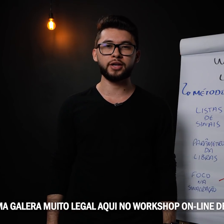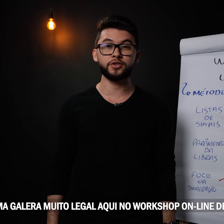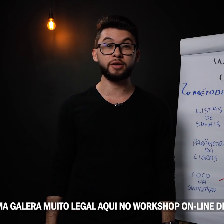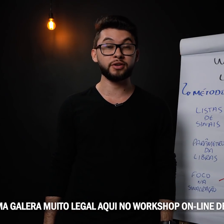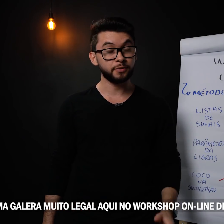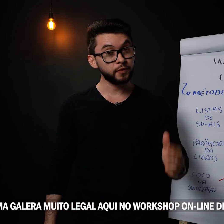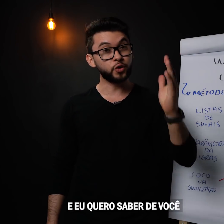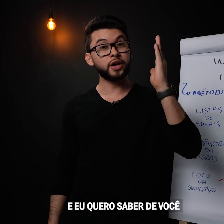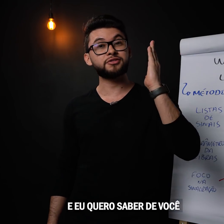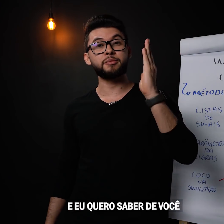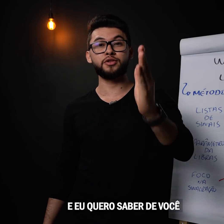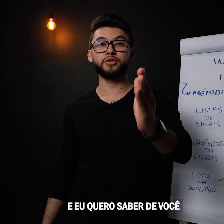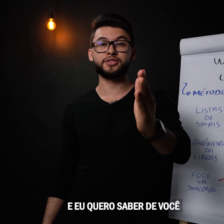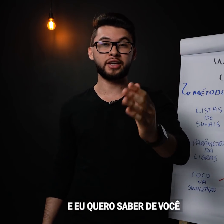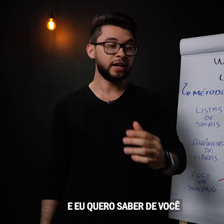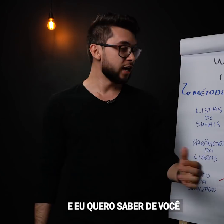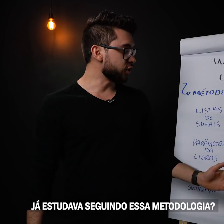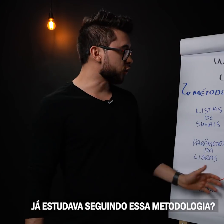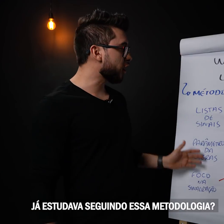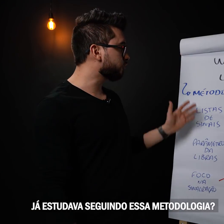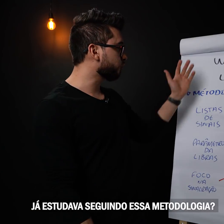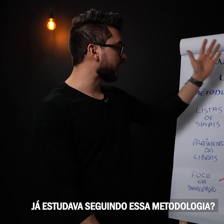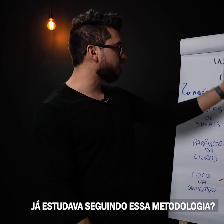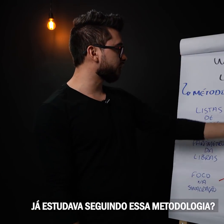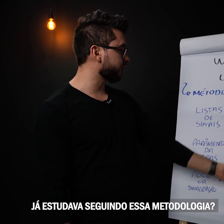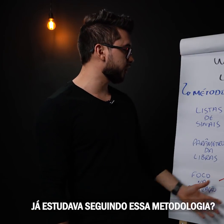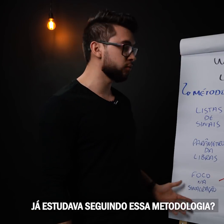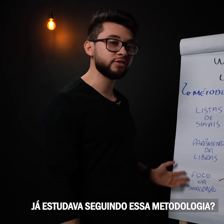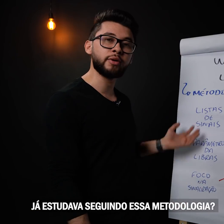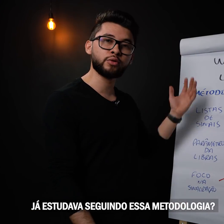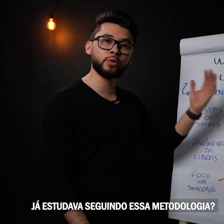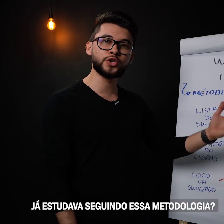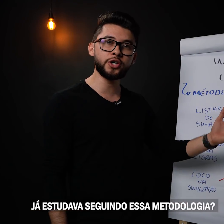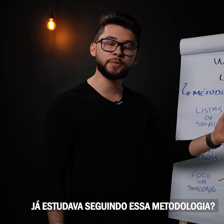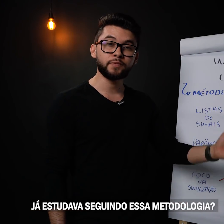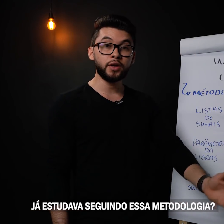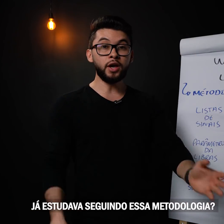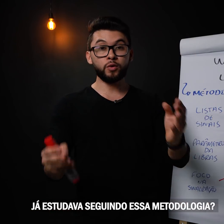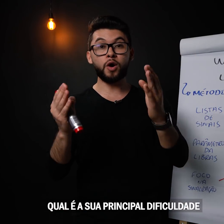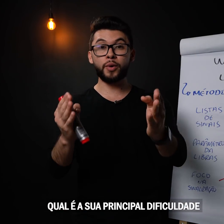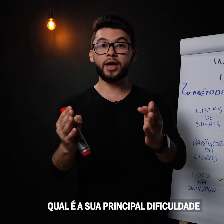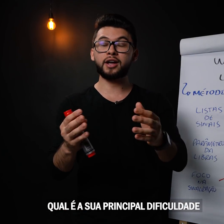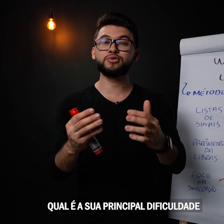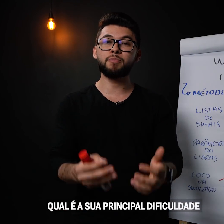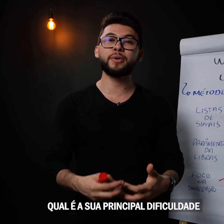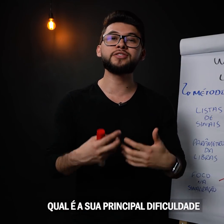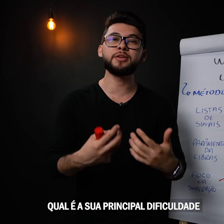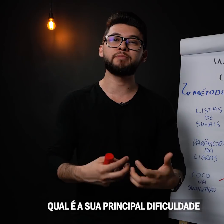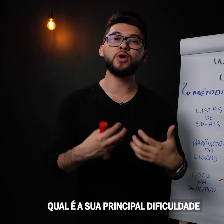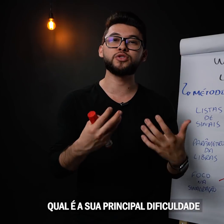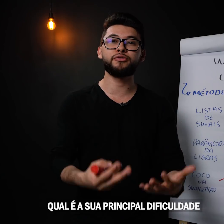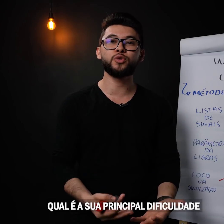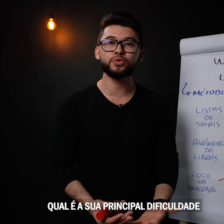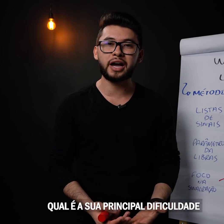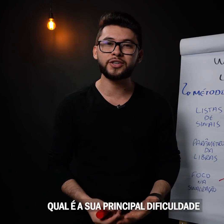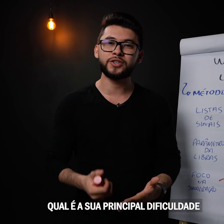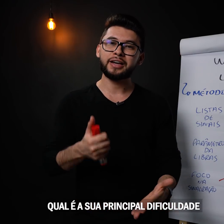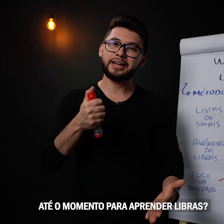de Libras e eu quero saber de você. Já estudava seguindo essa metodologia? Qual é a sua principal dificuldade